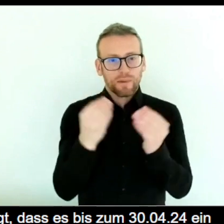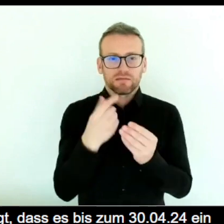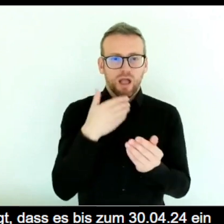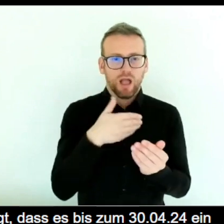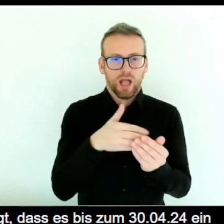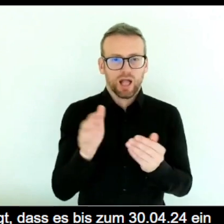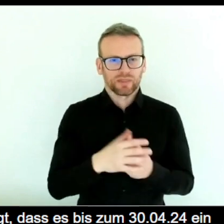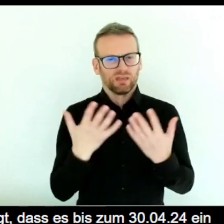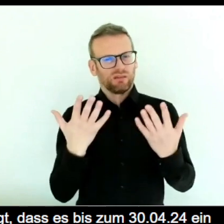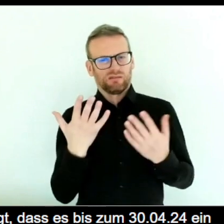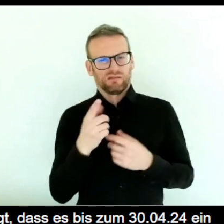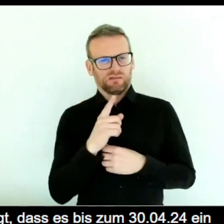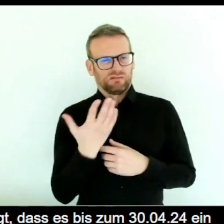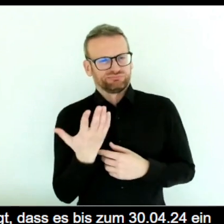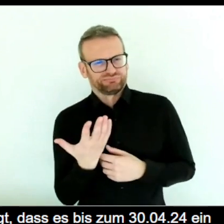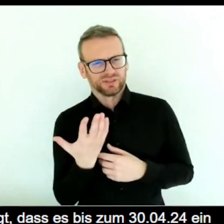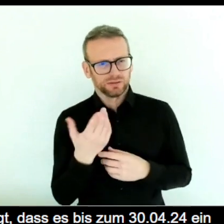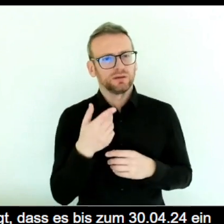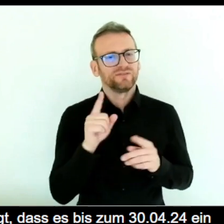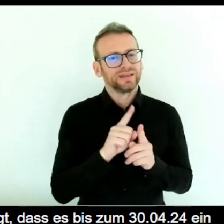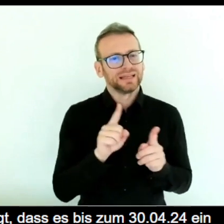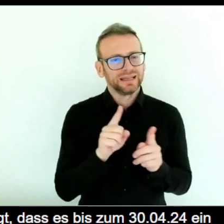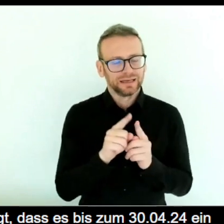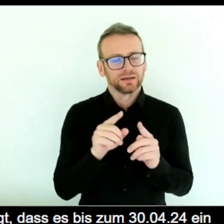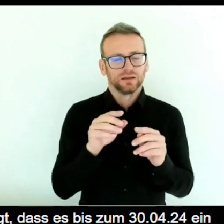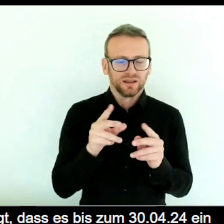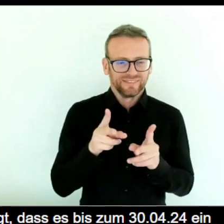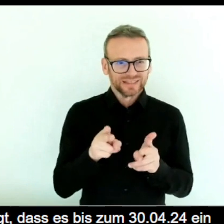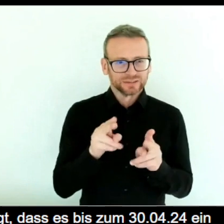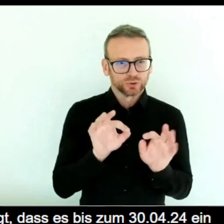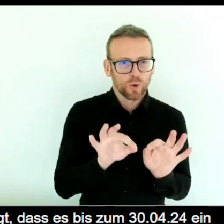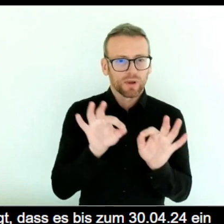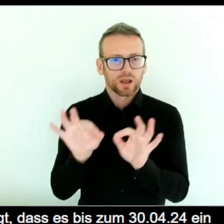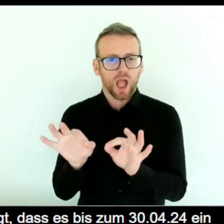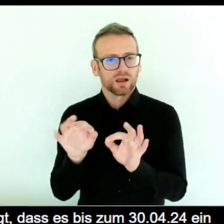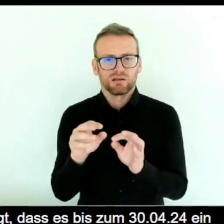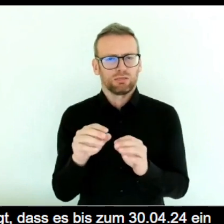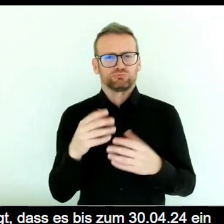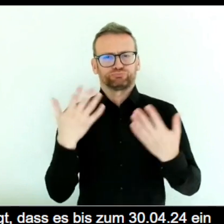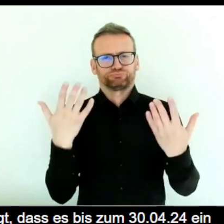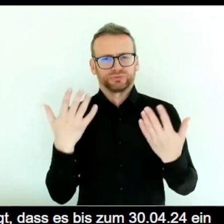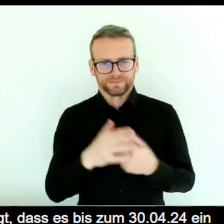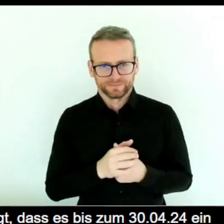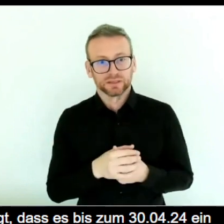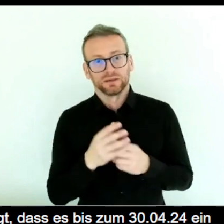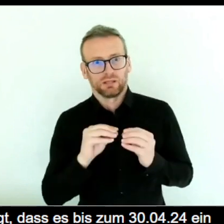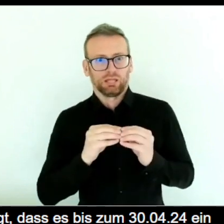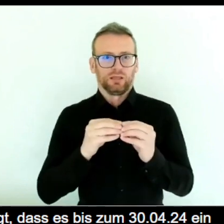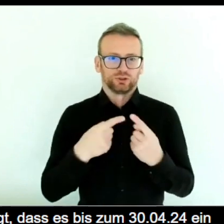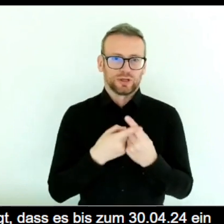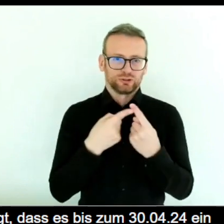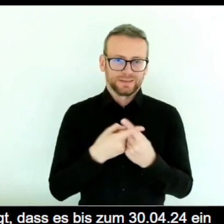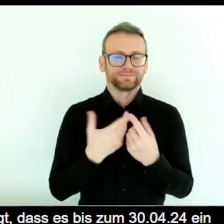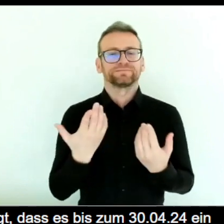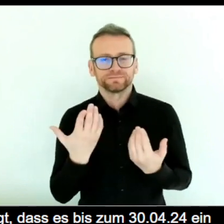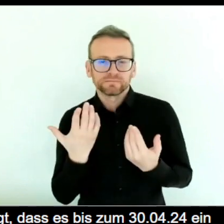beschäftigt und dass wir ein Radgesetz auf den Weg bringen wollen, damit wir den Radverkehr in Bayern weiter massiv